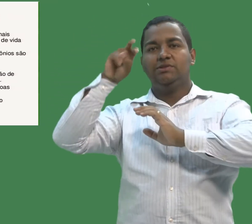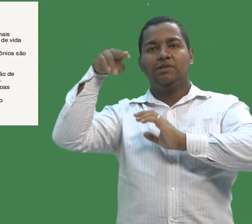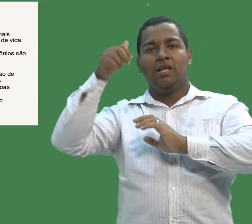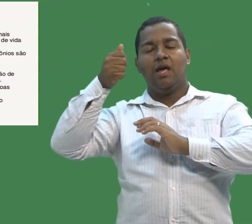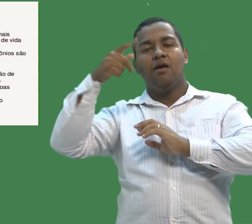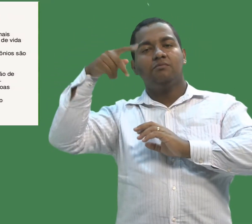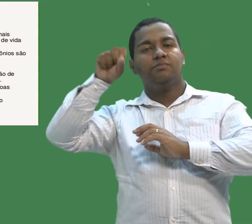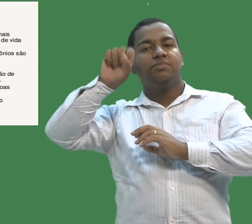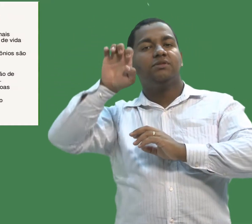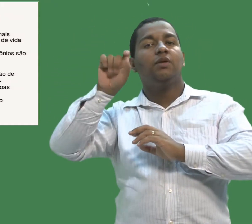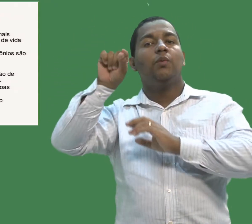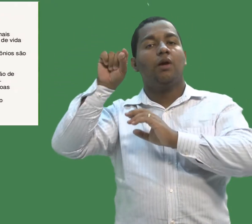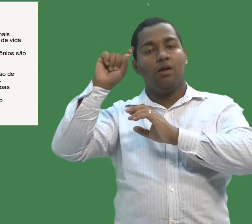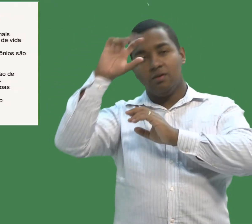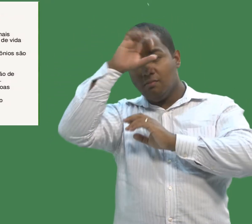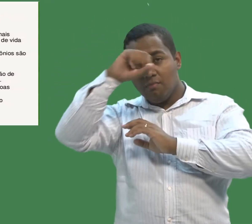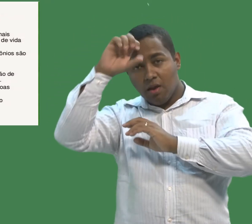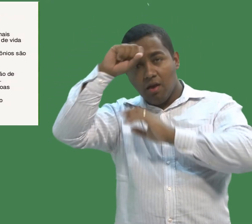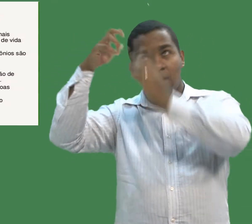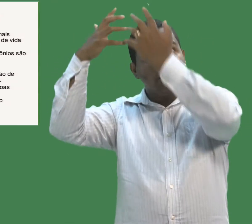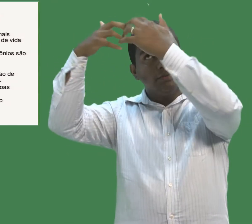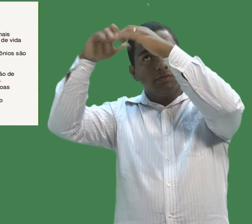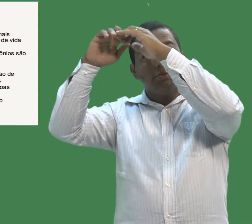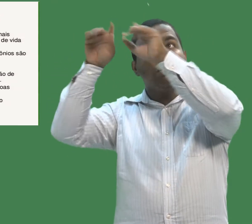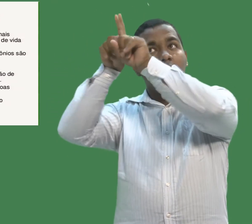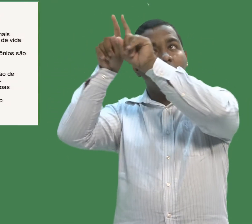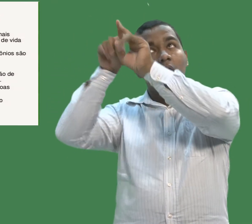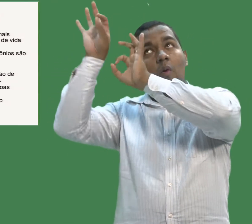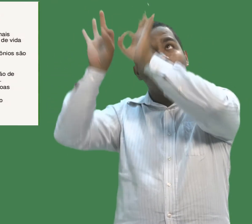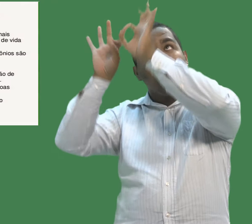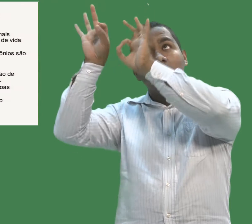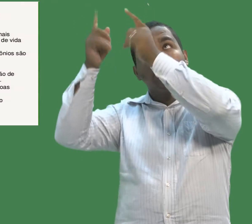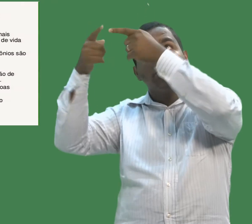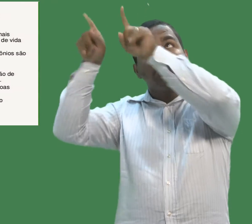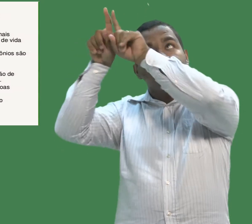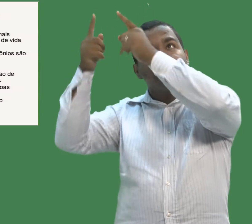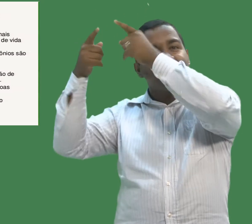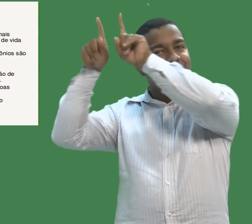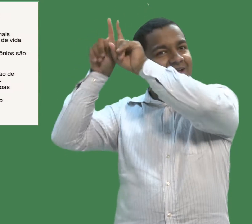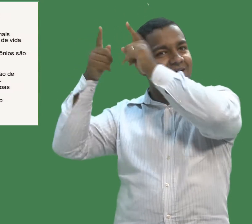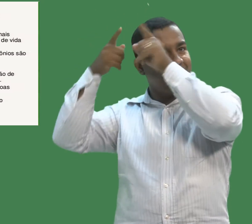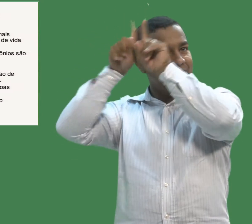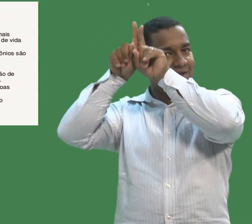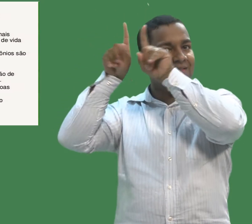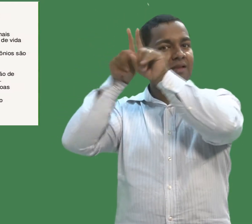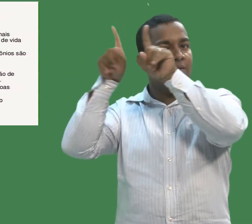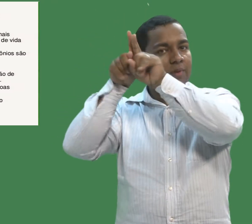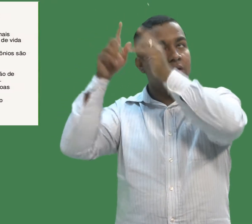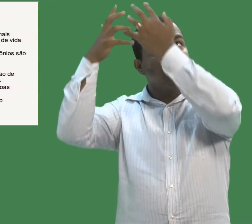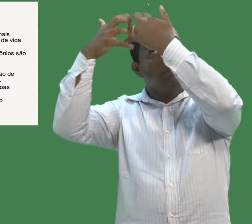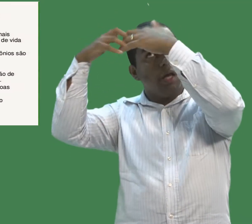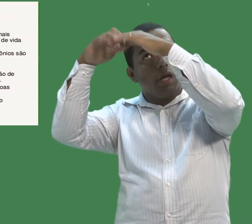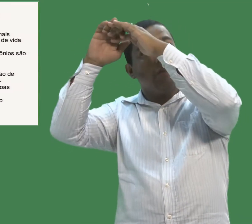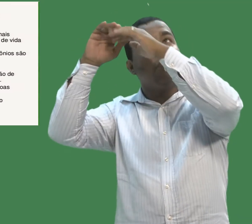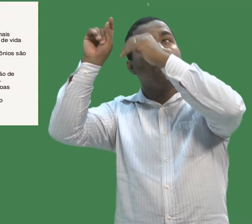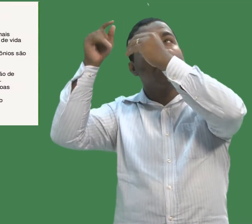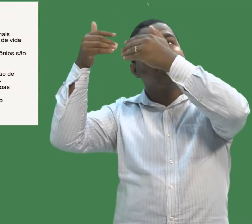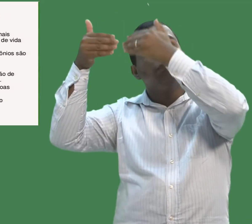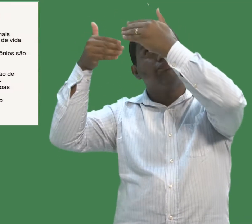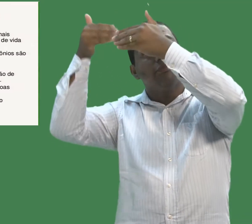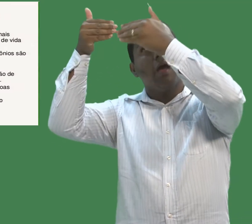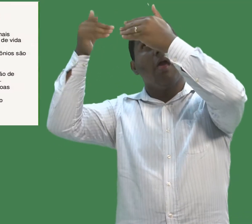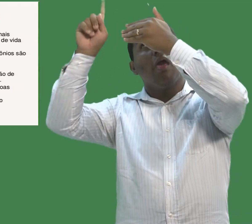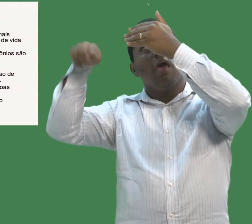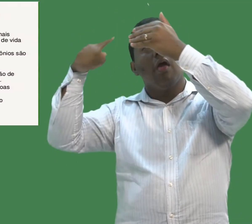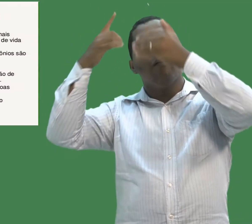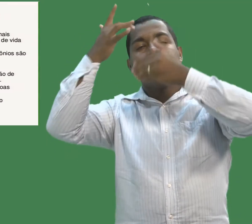sinapses. O cérebro não só aprende, se reorganiza, como de pessoas cegas, por exemplo. O cérebro passa por um processo de